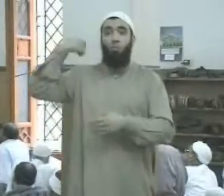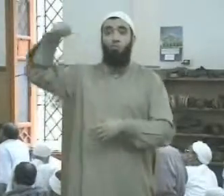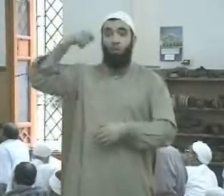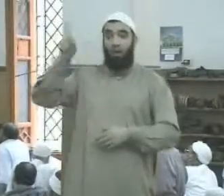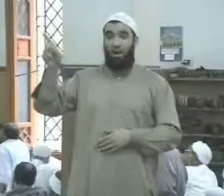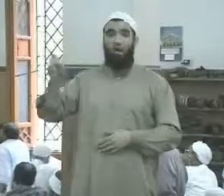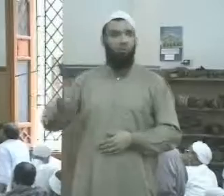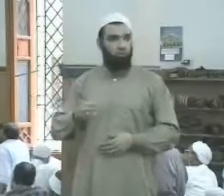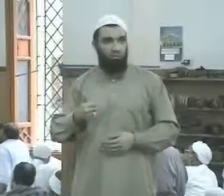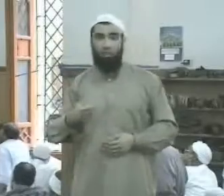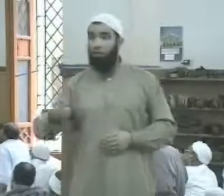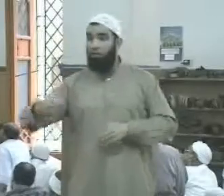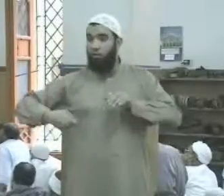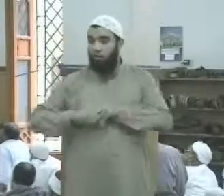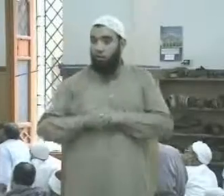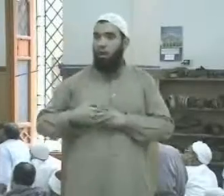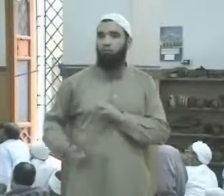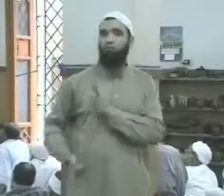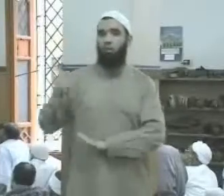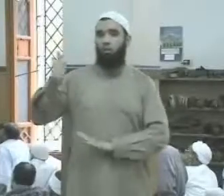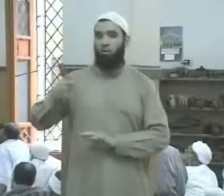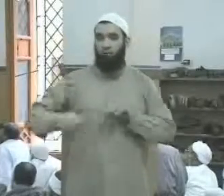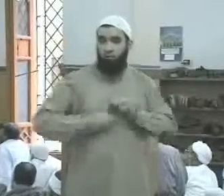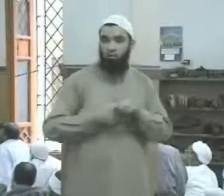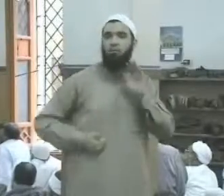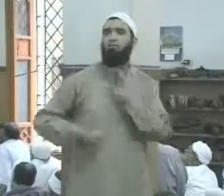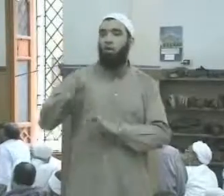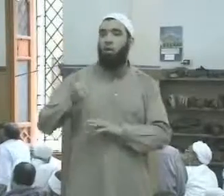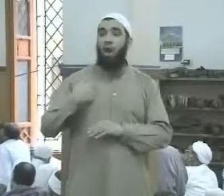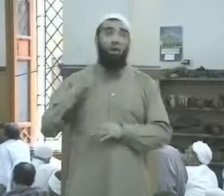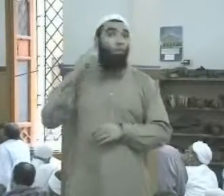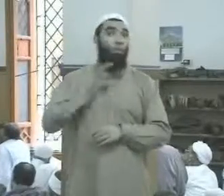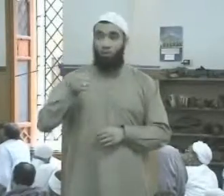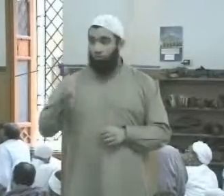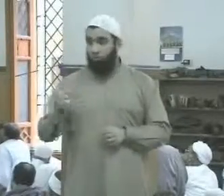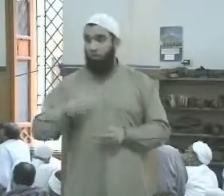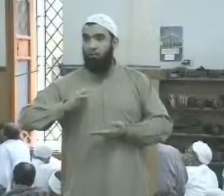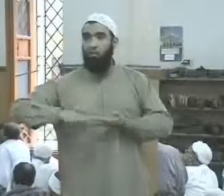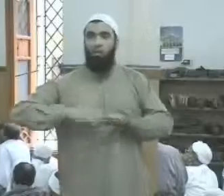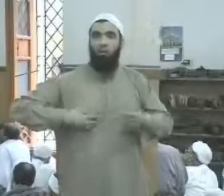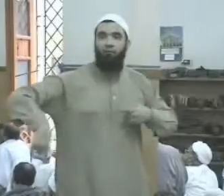يوائم النتيجة حتى تكون رعاية له. وإن